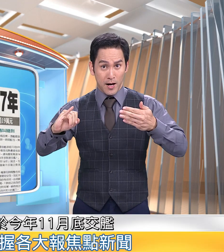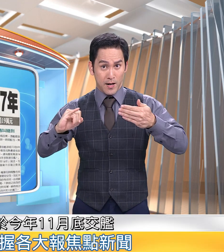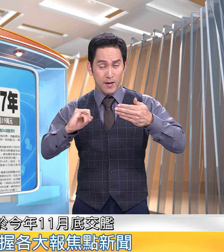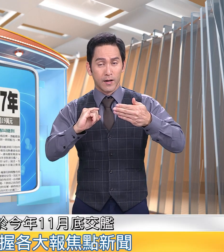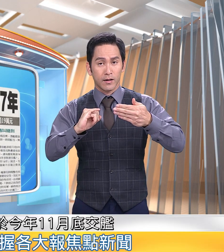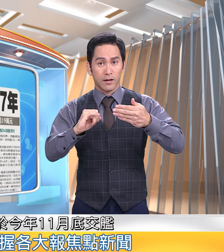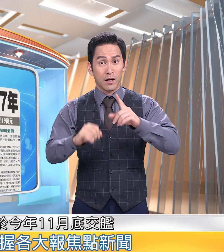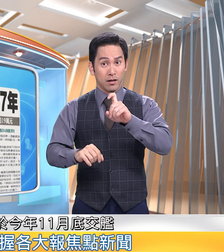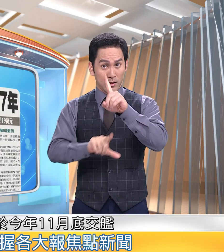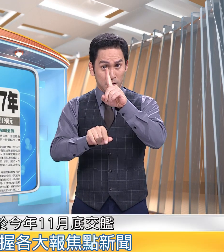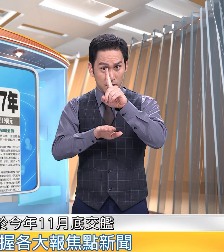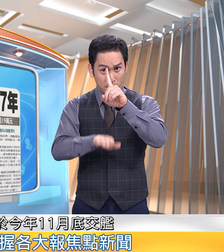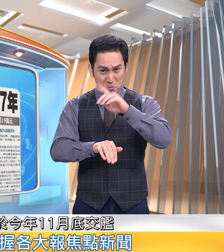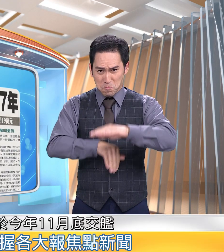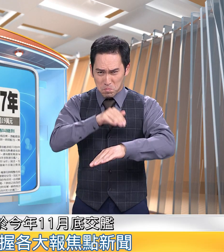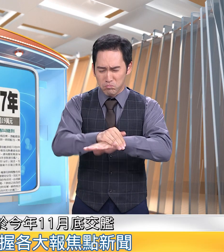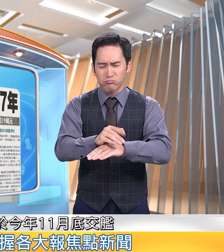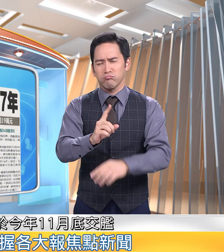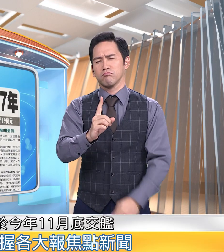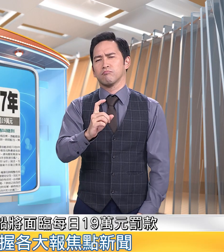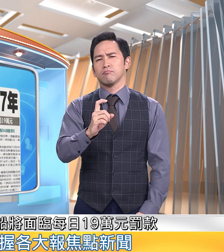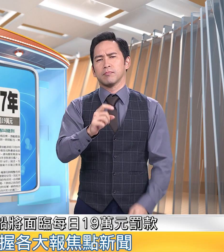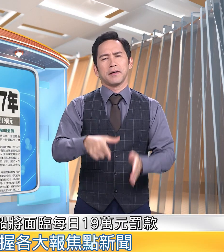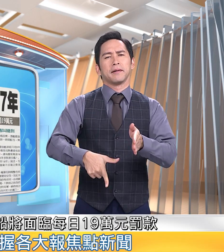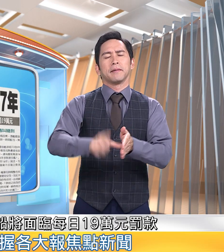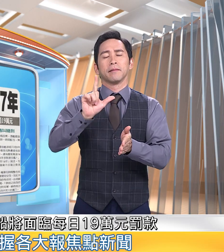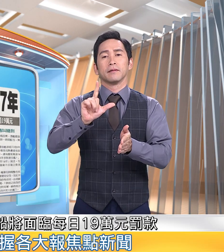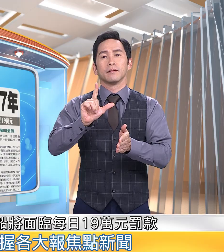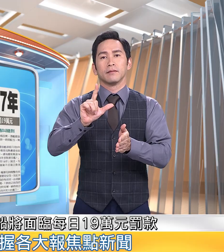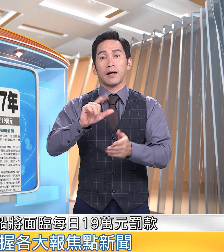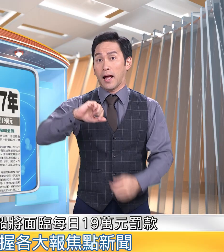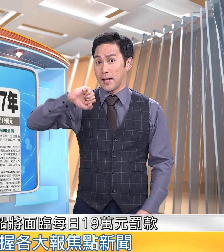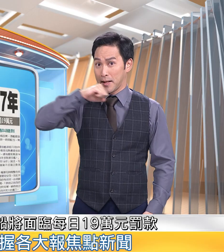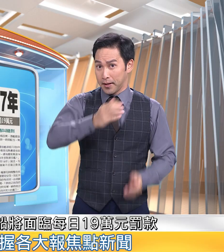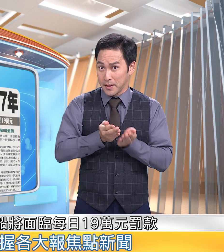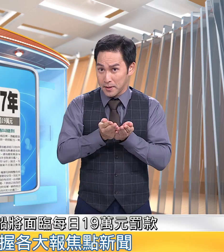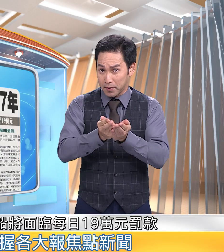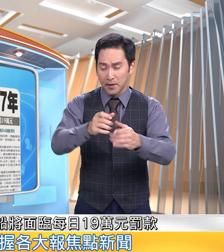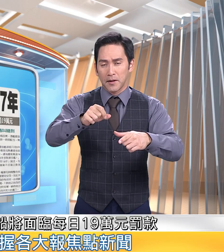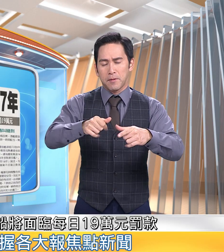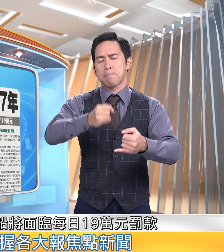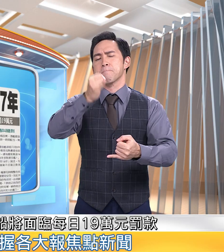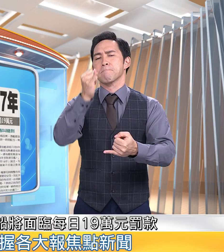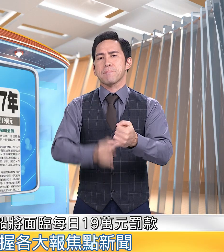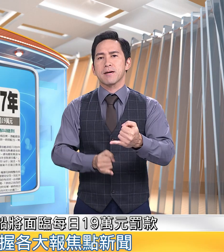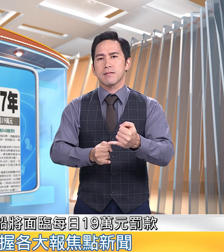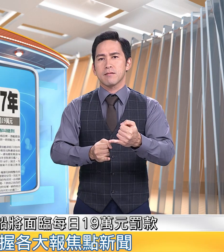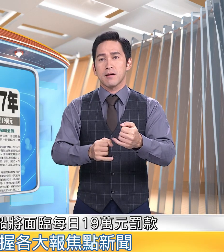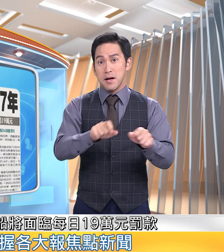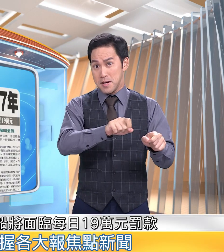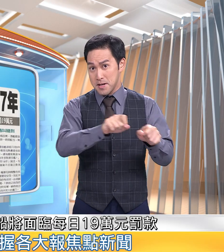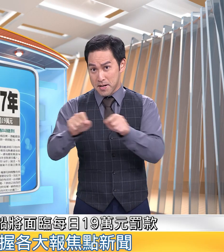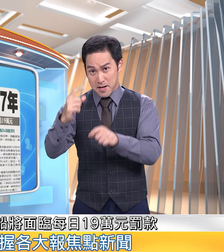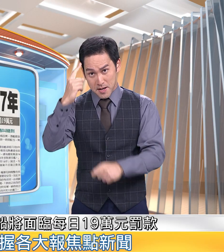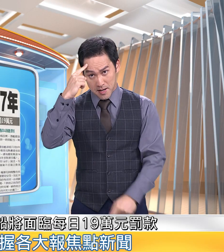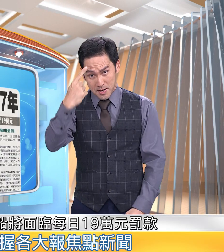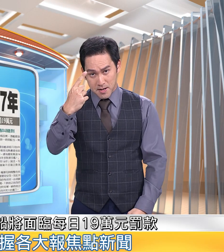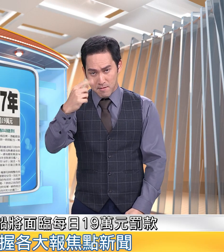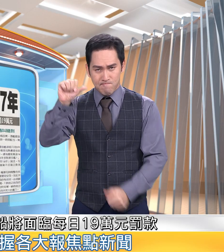年11月底交建，负责建造的台船将面临每日19万元的罚